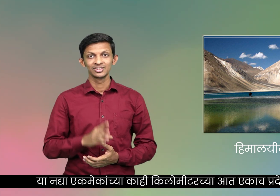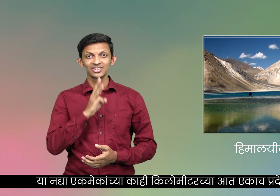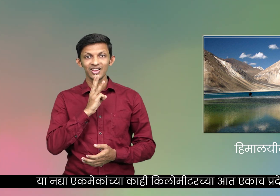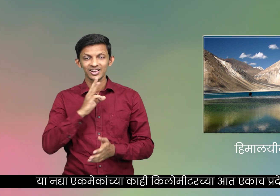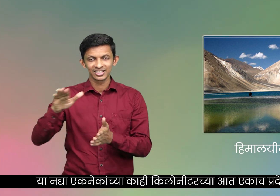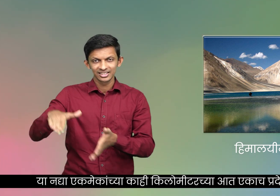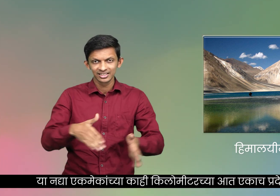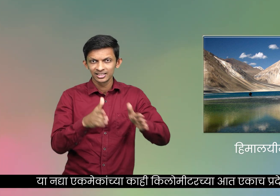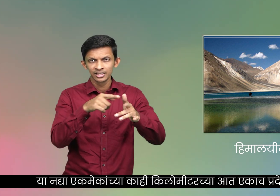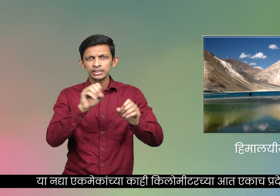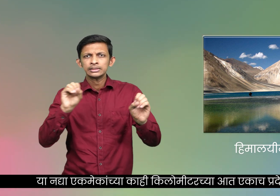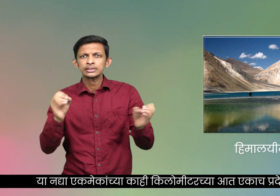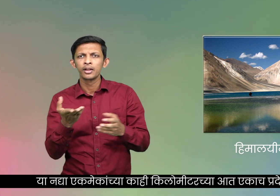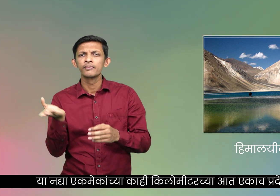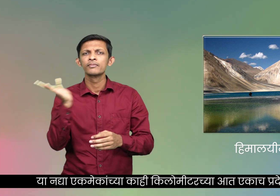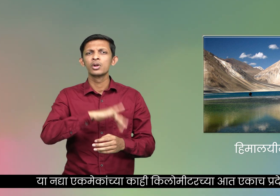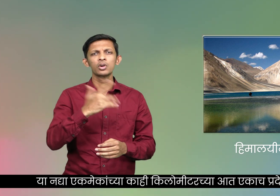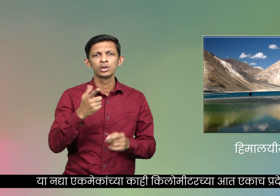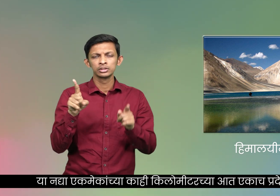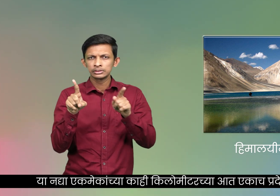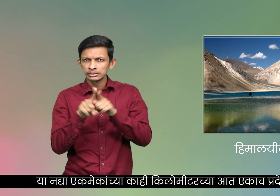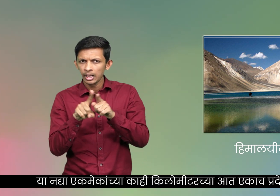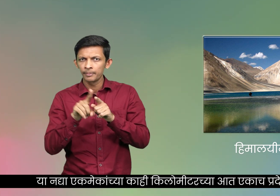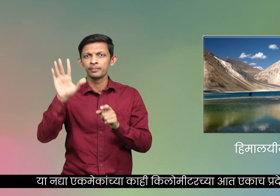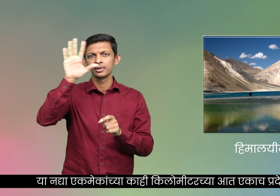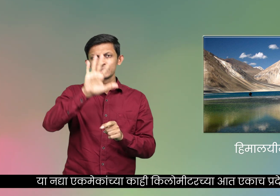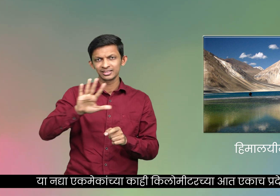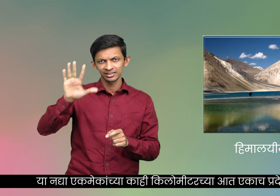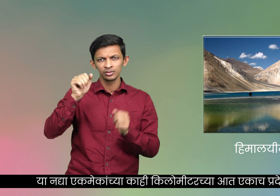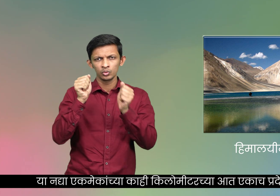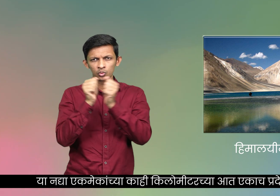या नद्या एकमेकांच्या काही किलोमीटरच्या आत एकाच प्रदेशातून उगम पावतात